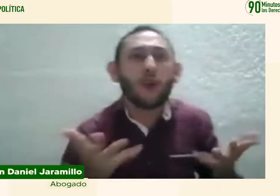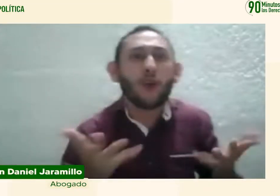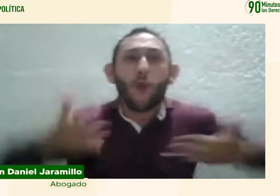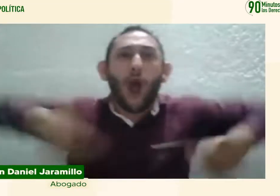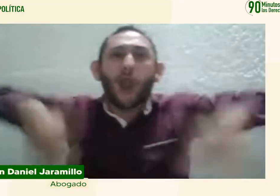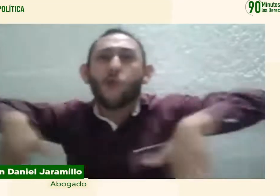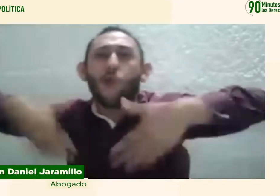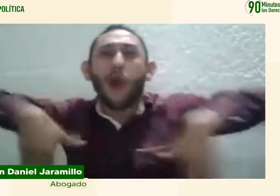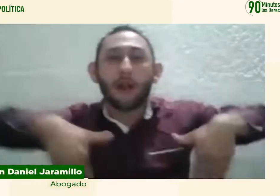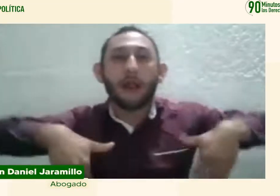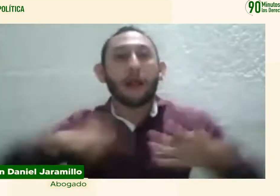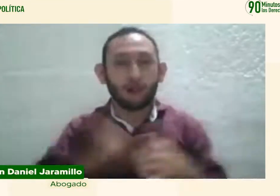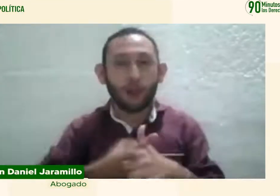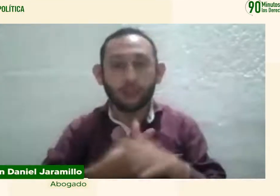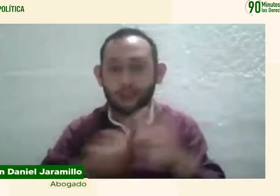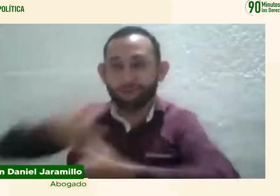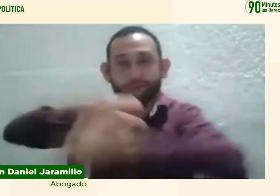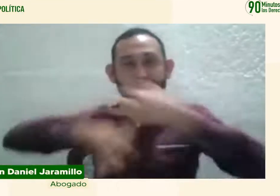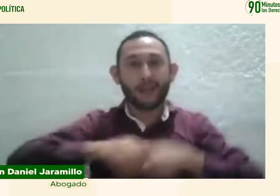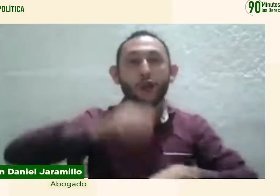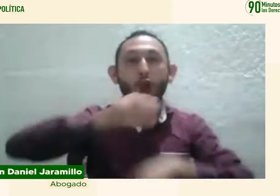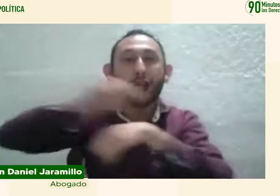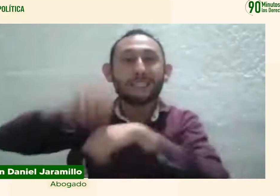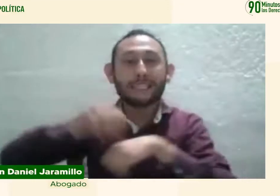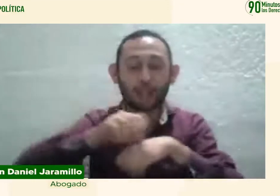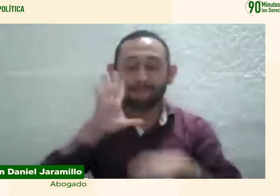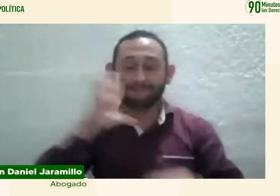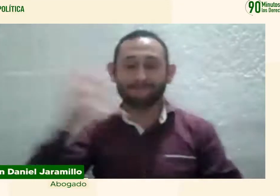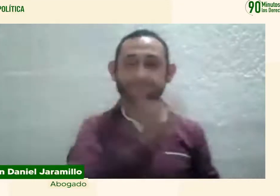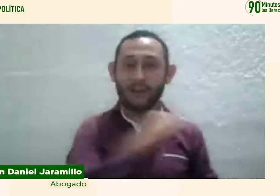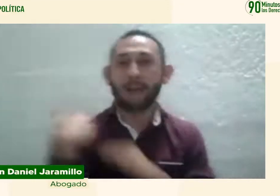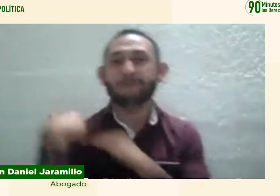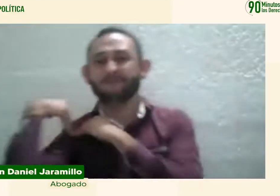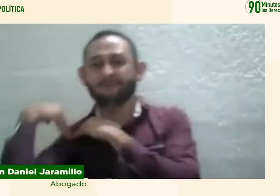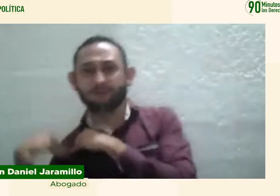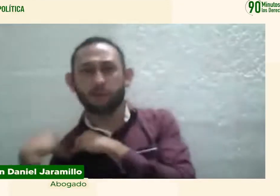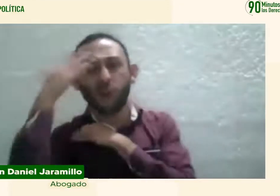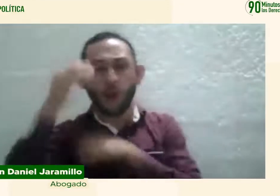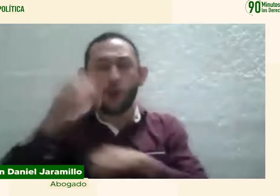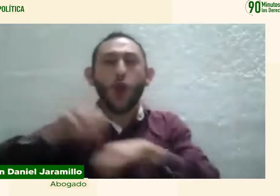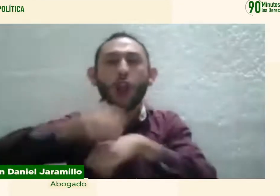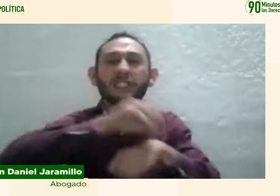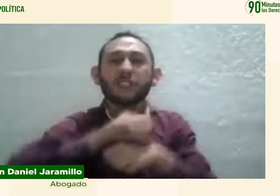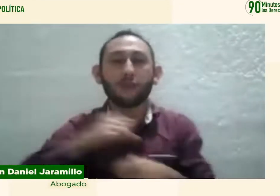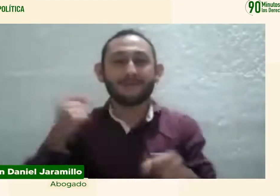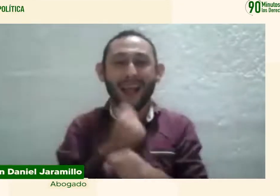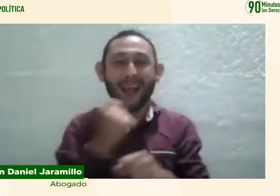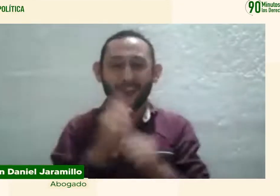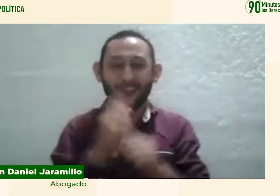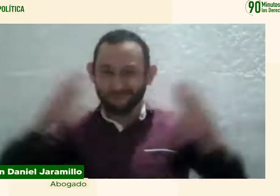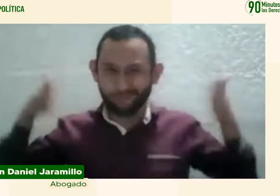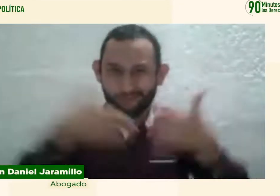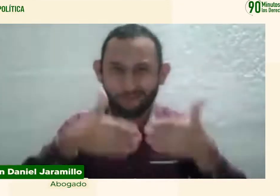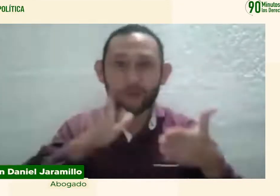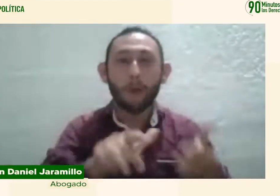siempre estamos esperando y buscando a dónde podemos encontrar información entonces las organizaciones se hacen